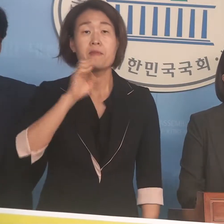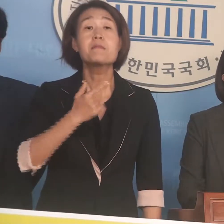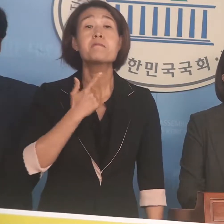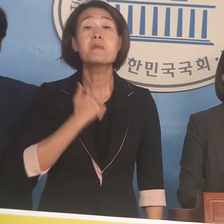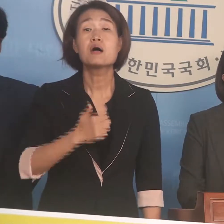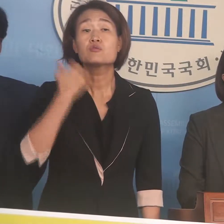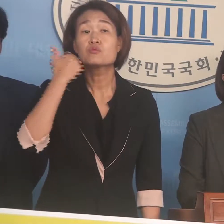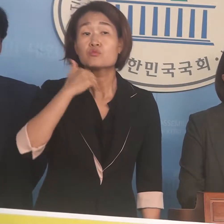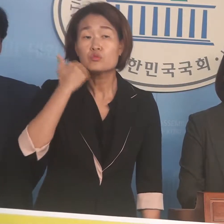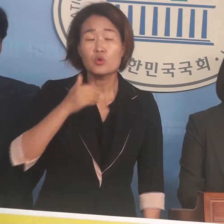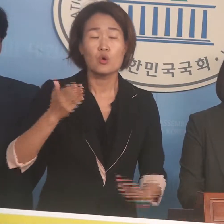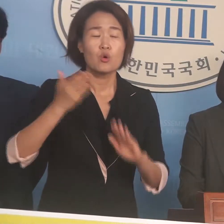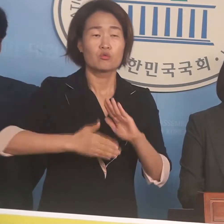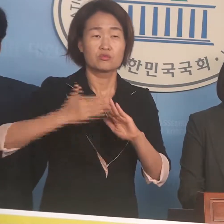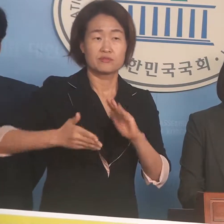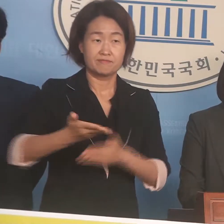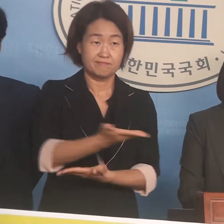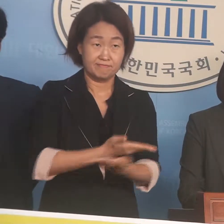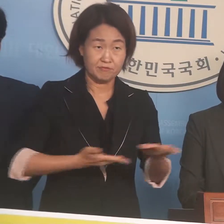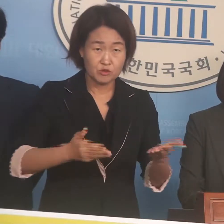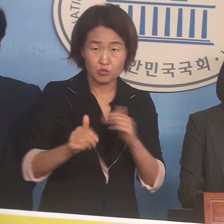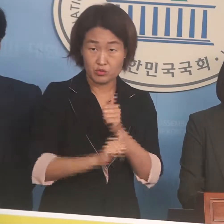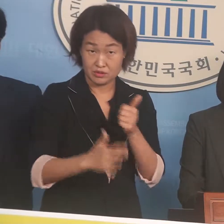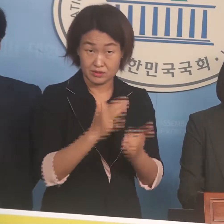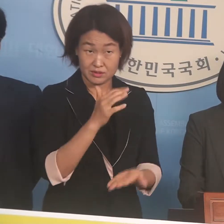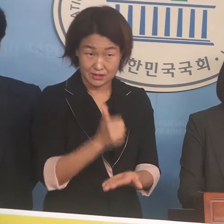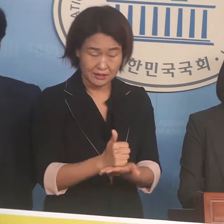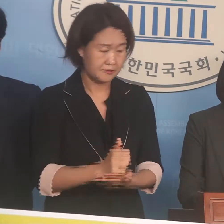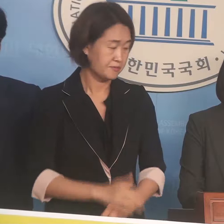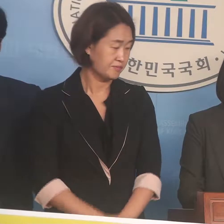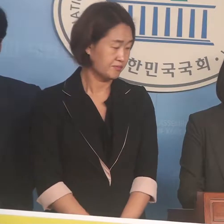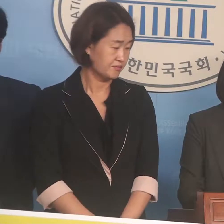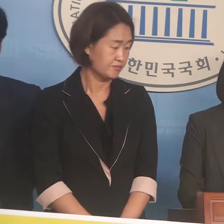전임 공정거래위원장이